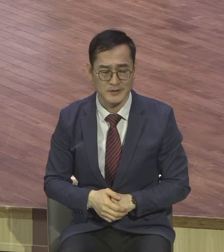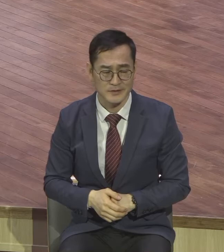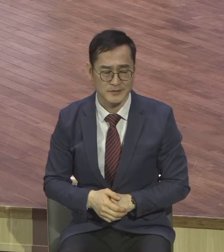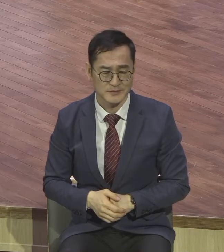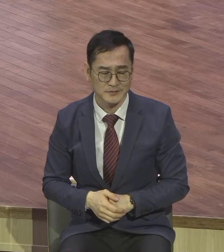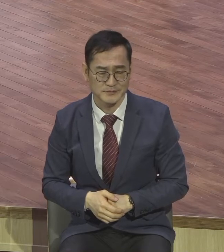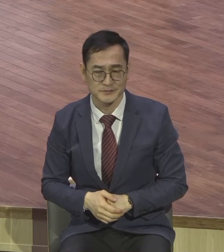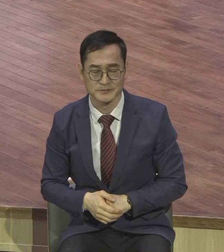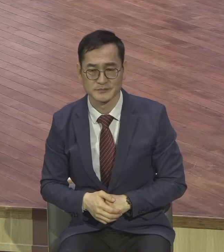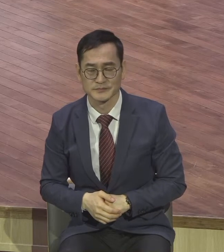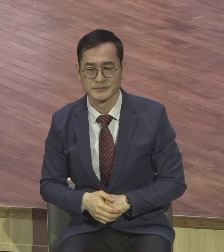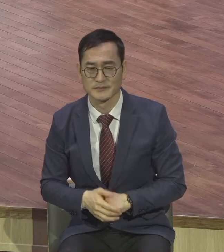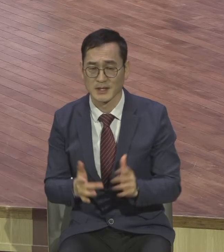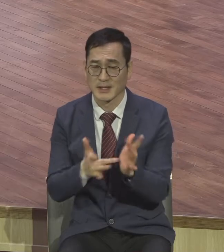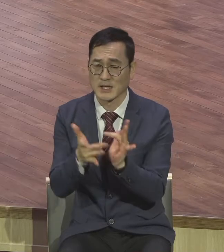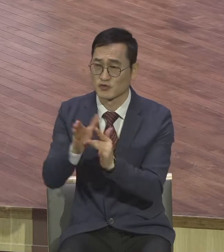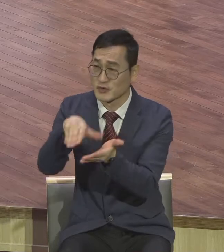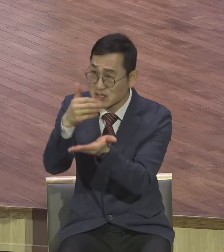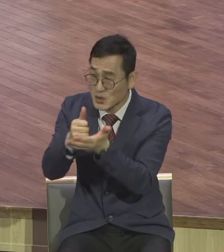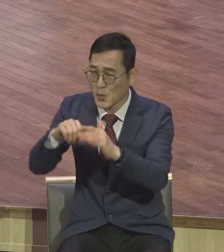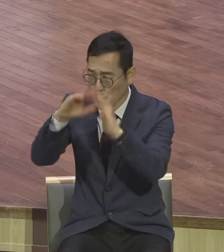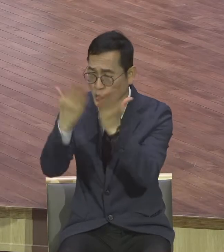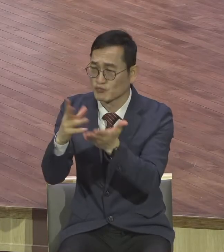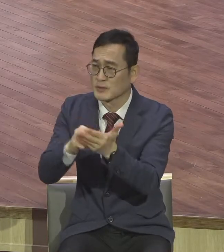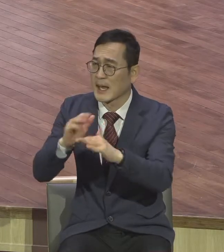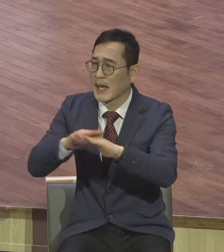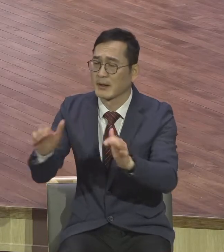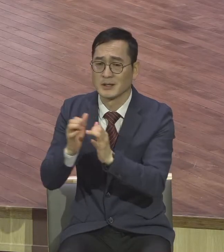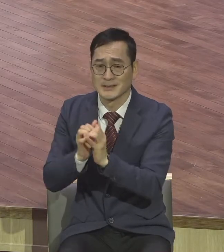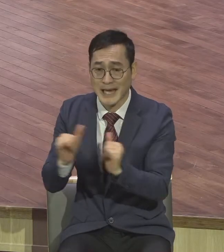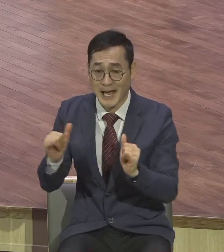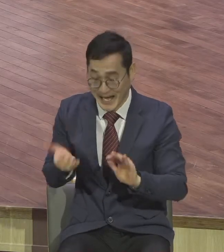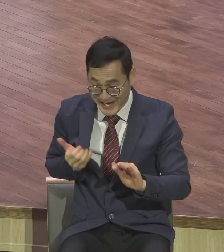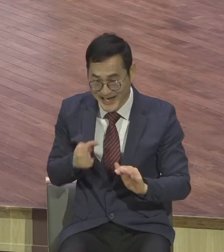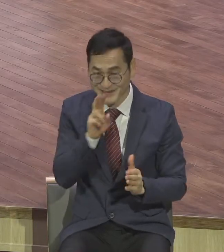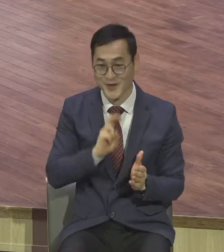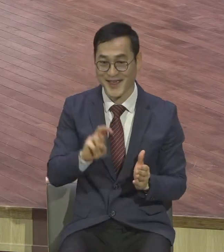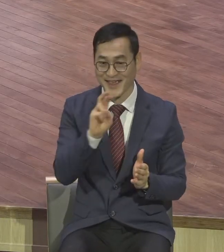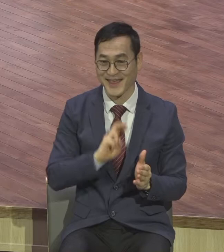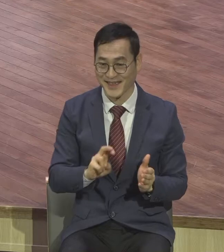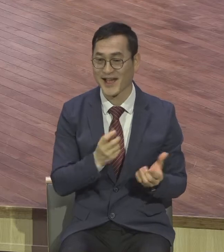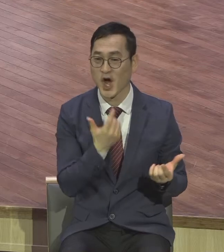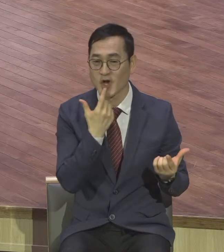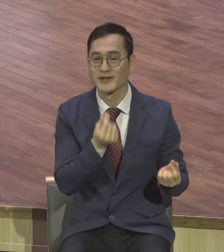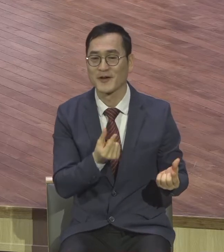그리스도 모든 문제의 길자 어렸을 때부터 이 노래 부르고 있대 우리는 늙어가지고 잦았는데